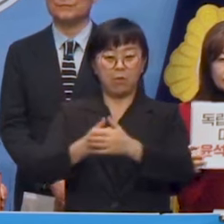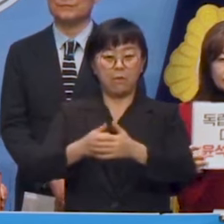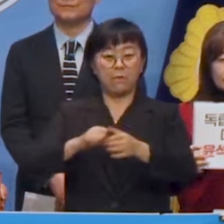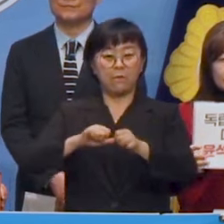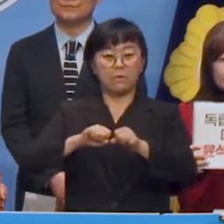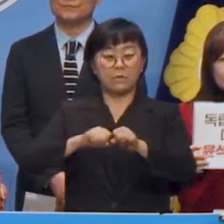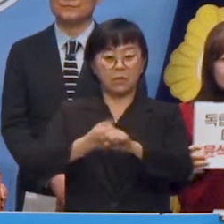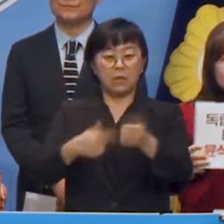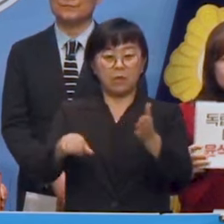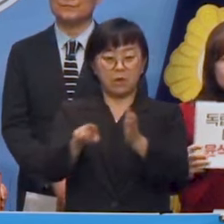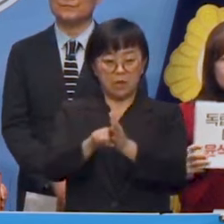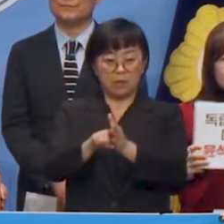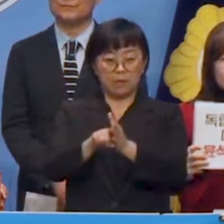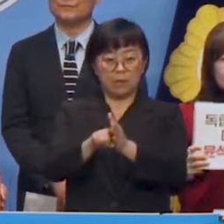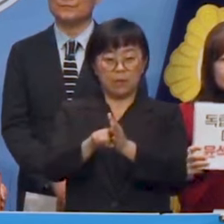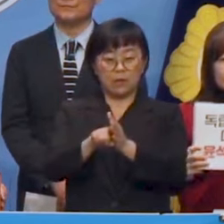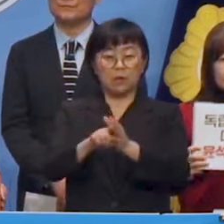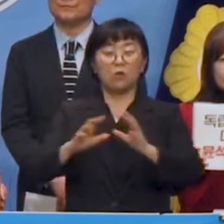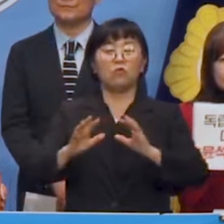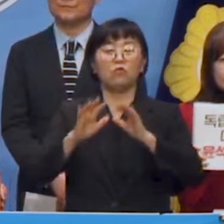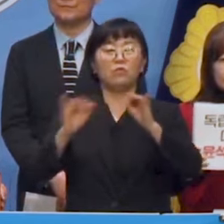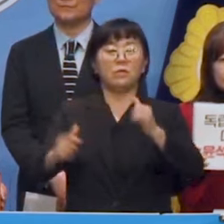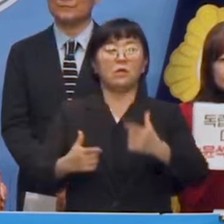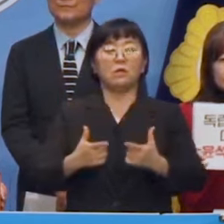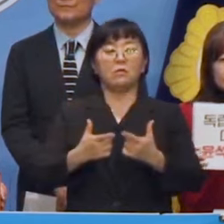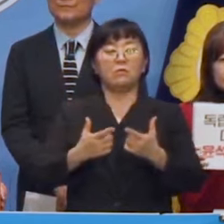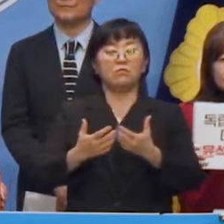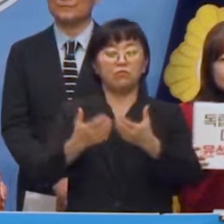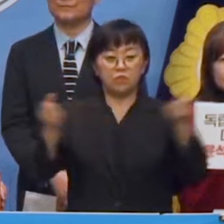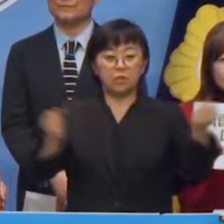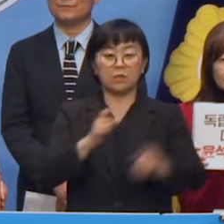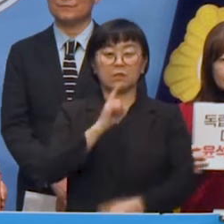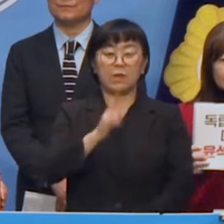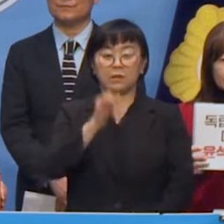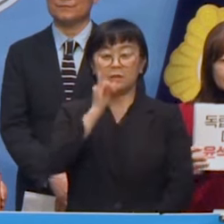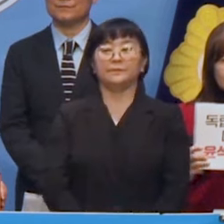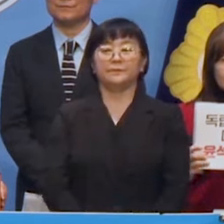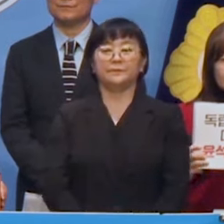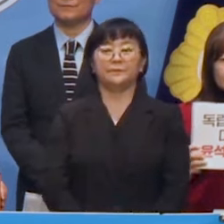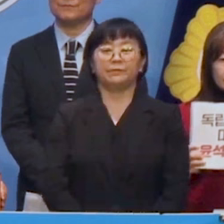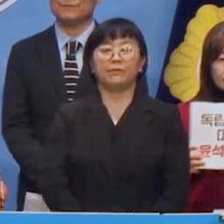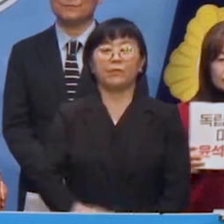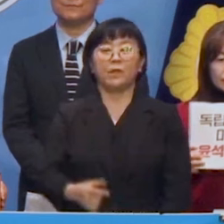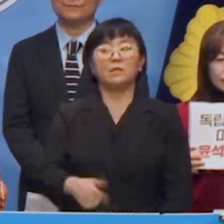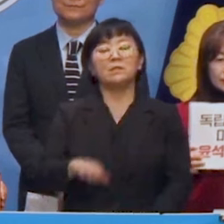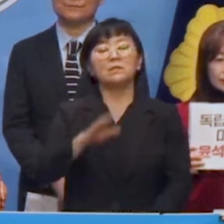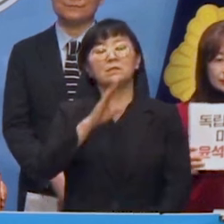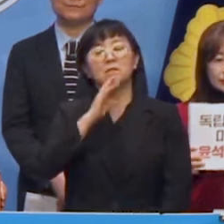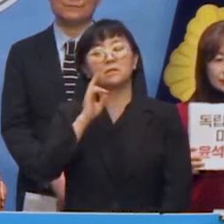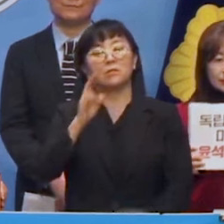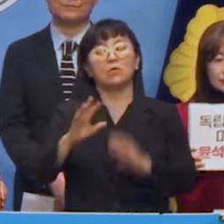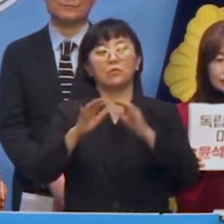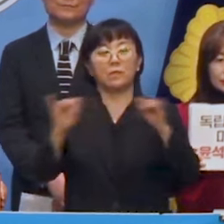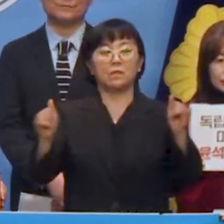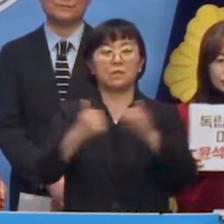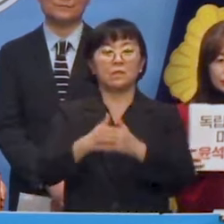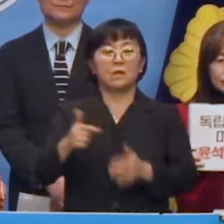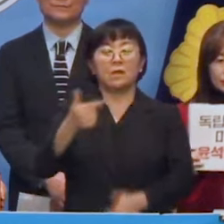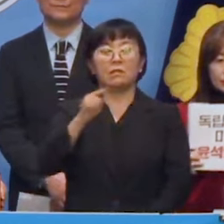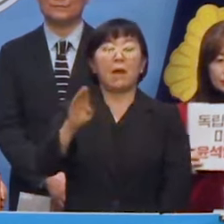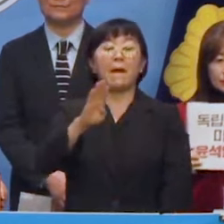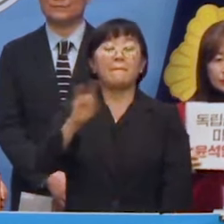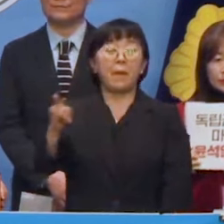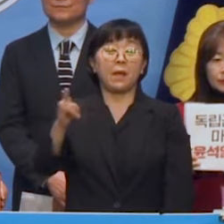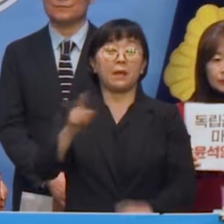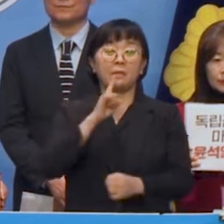만든 반민특위가 국민을 분열시켰다는 망발을 했었습니다. 오죽하면 국민들이 나베라는